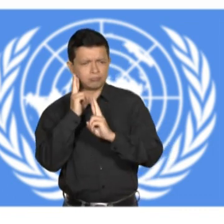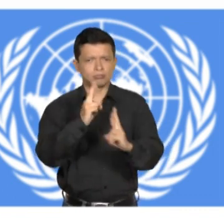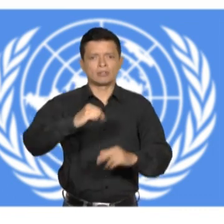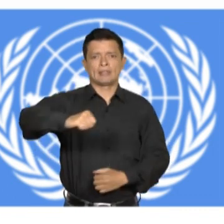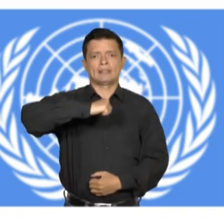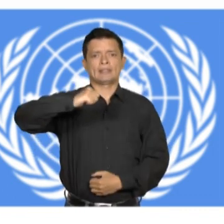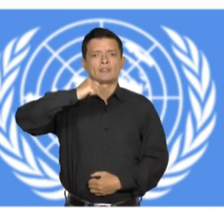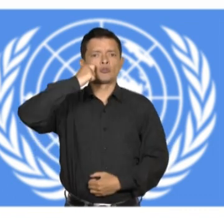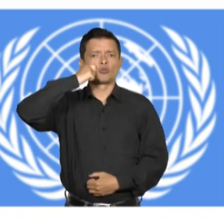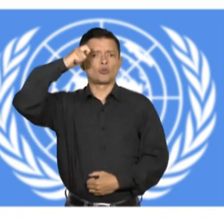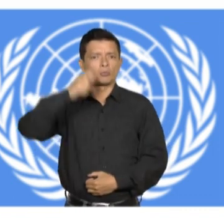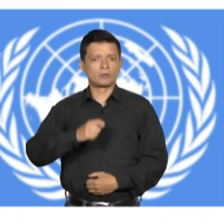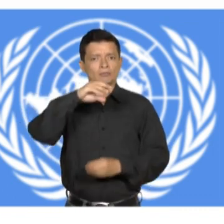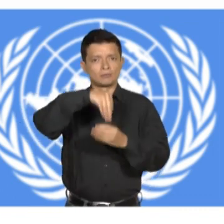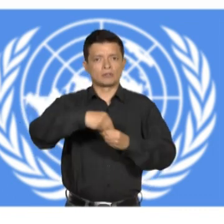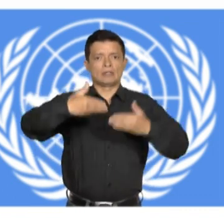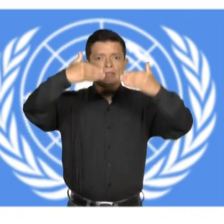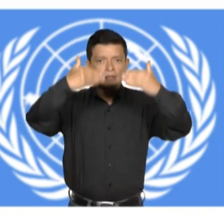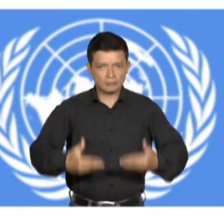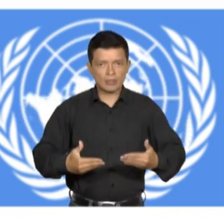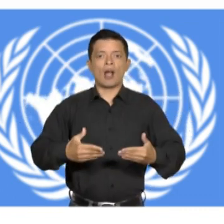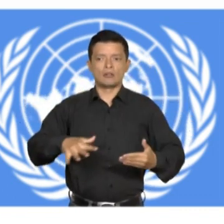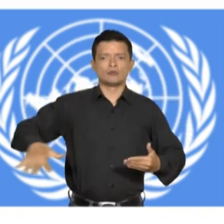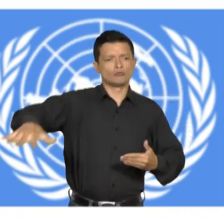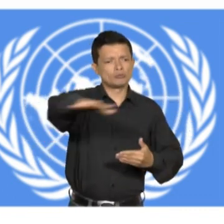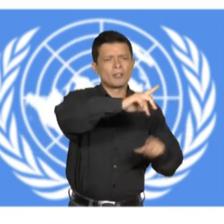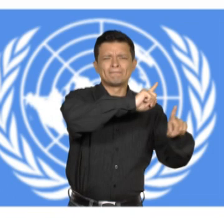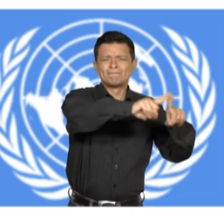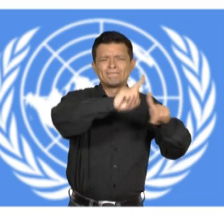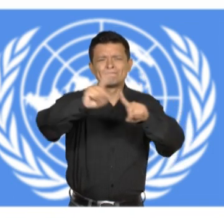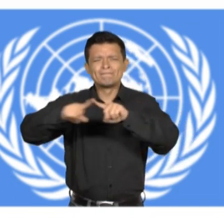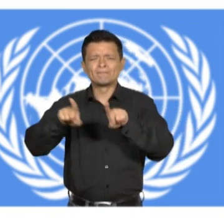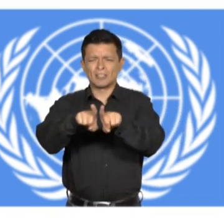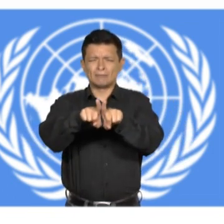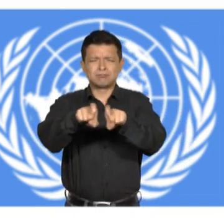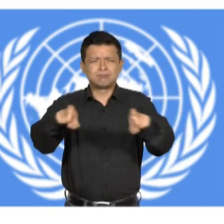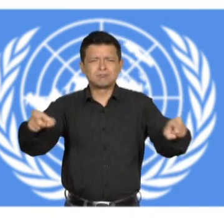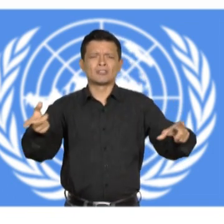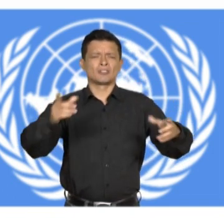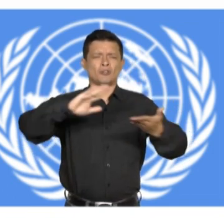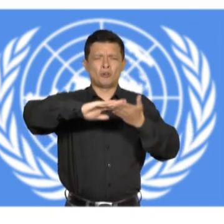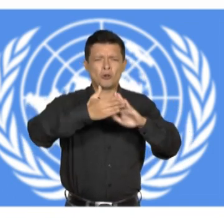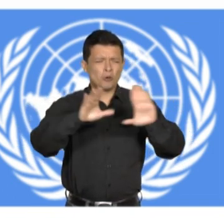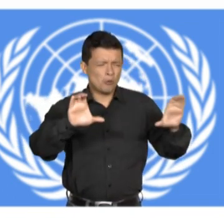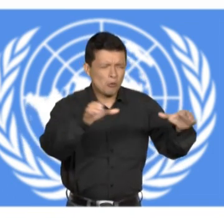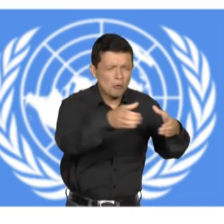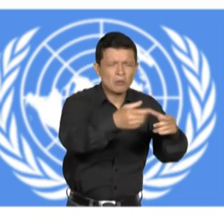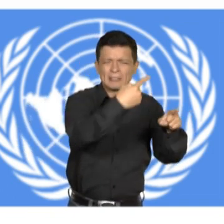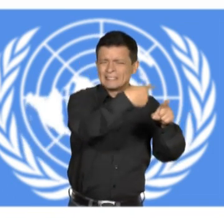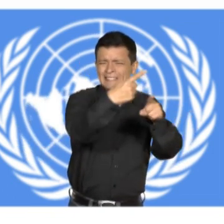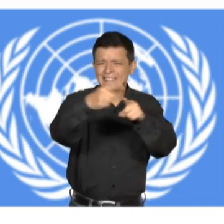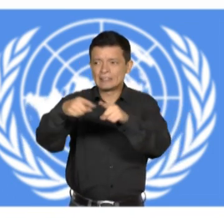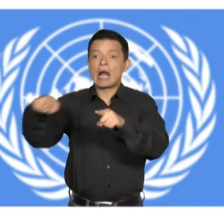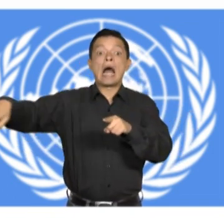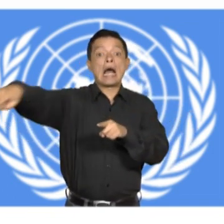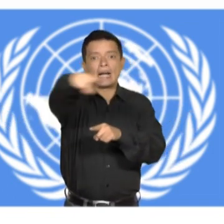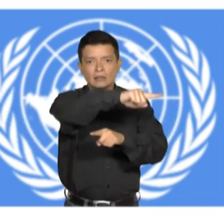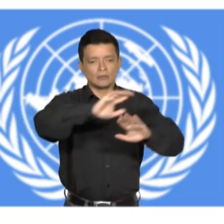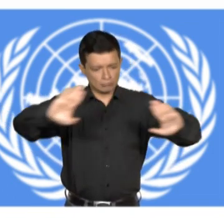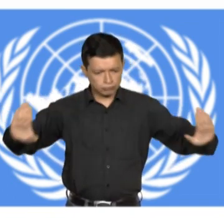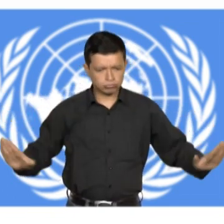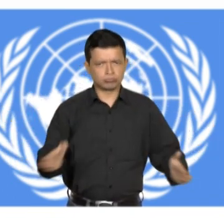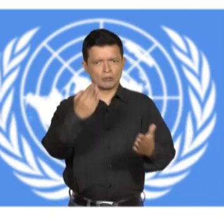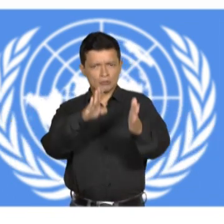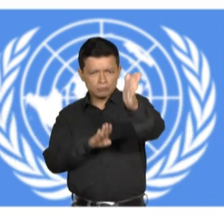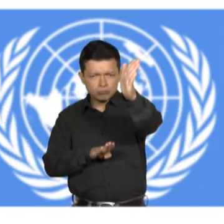con discapacidad y de su plena participación tendrán como resultado un mayor sentido de pertenencia de